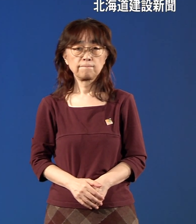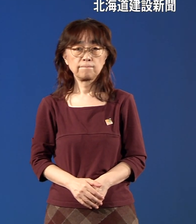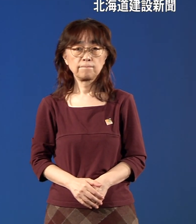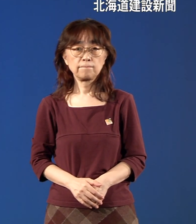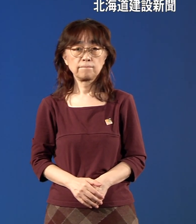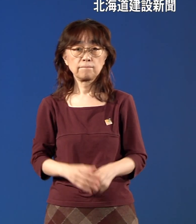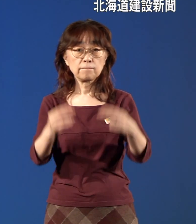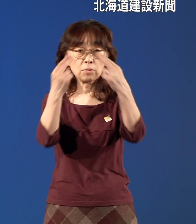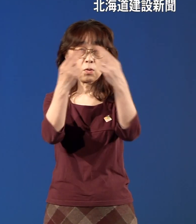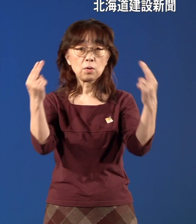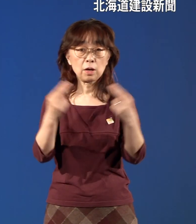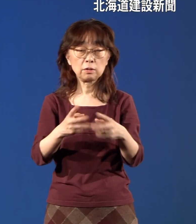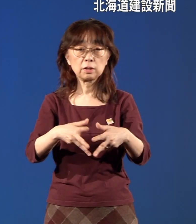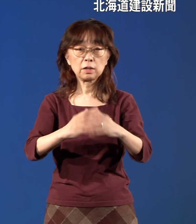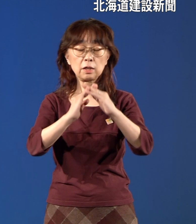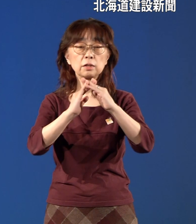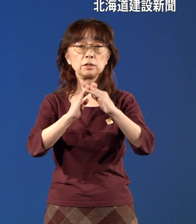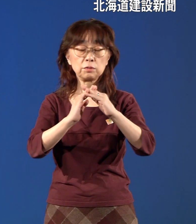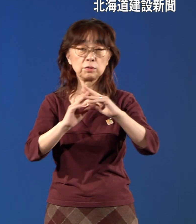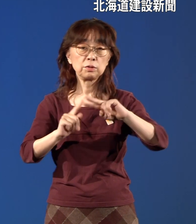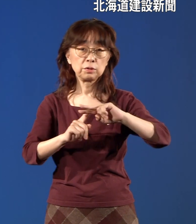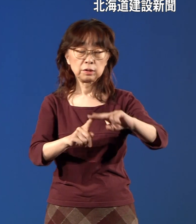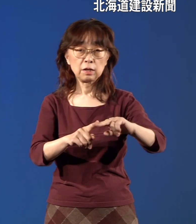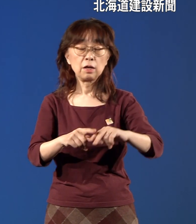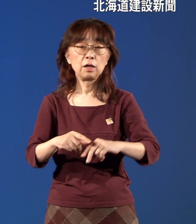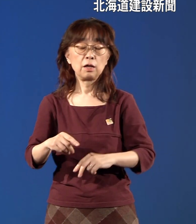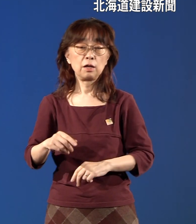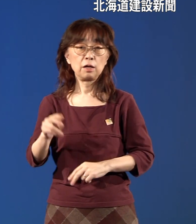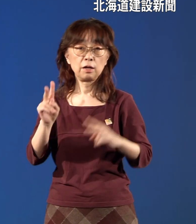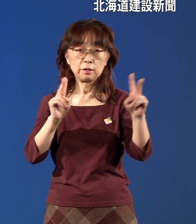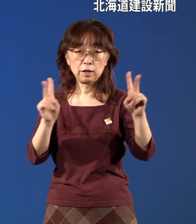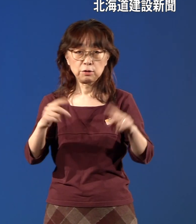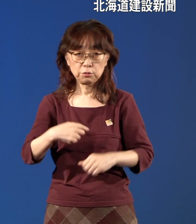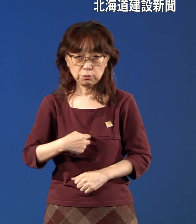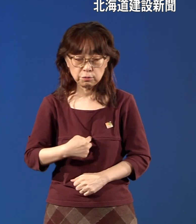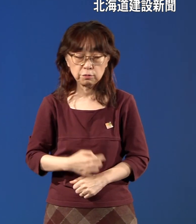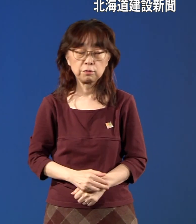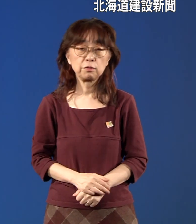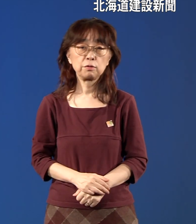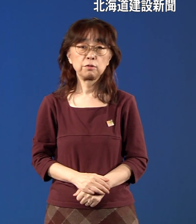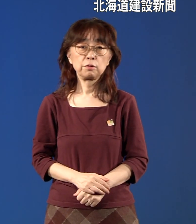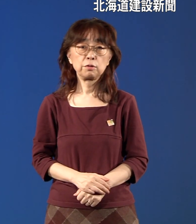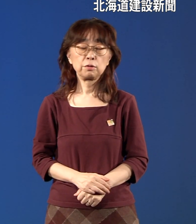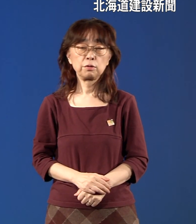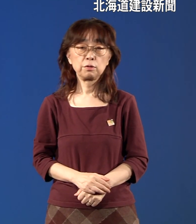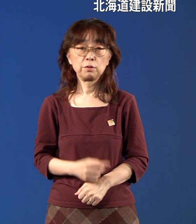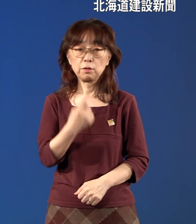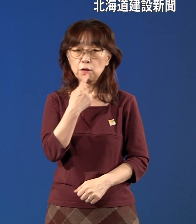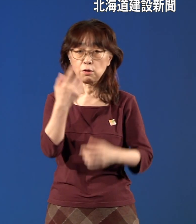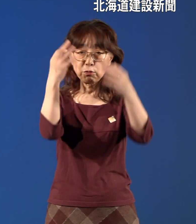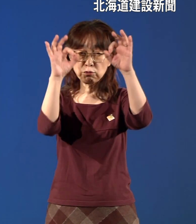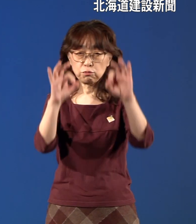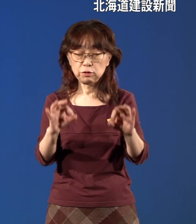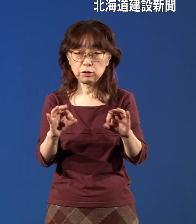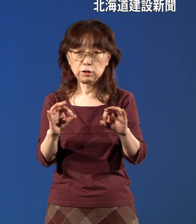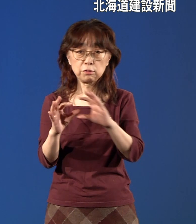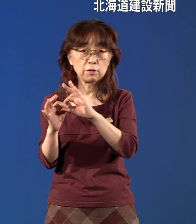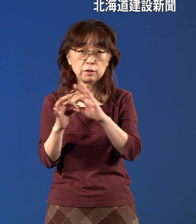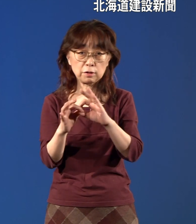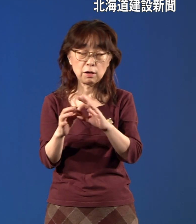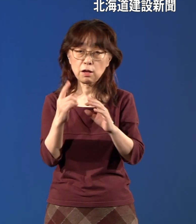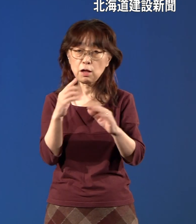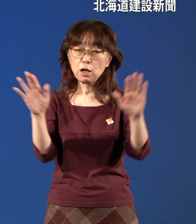北海道建設新聞社の佐藤と申します。大雪に関してだったんですけれども、夕